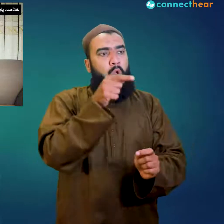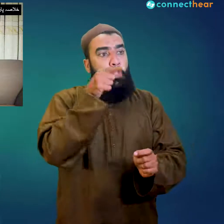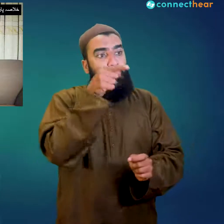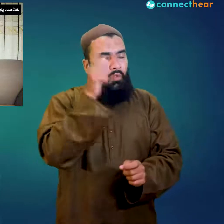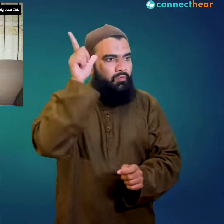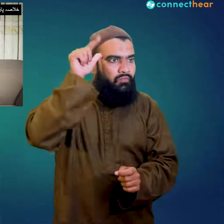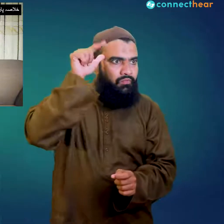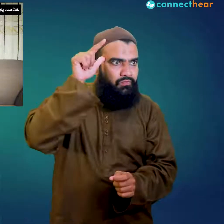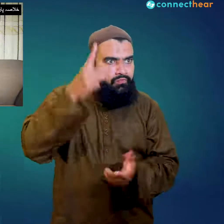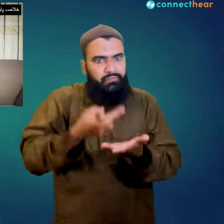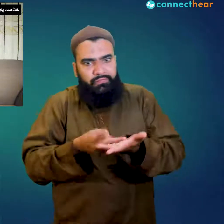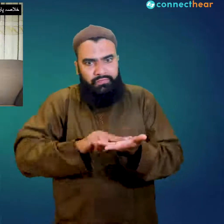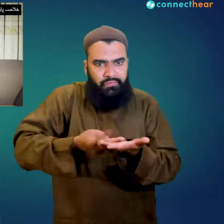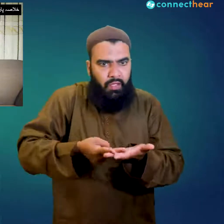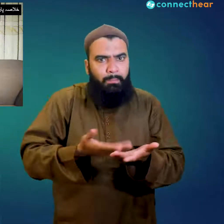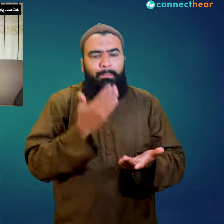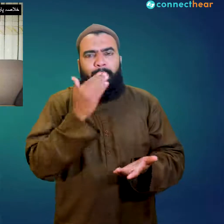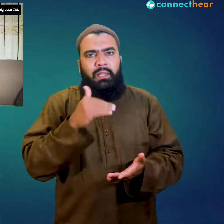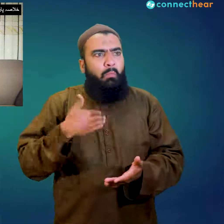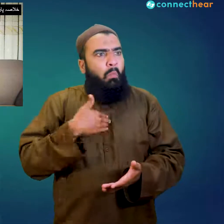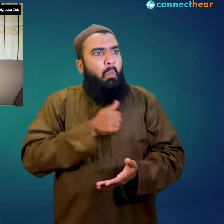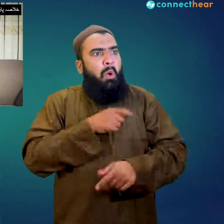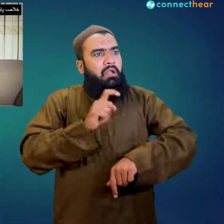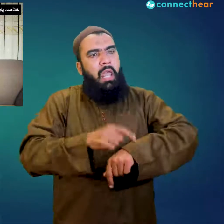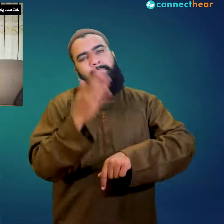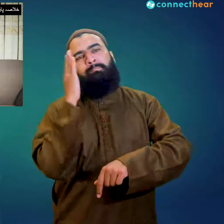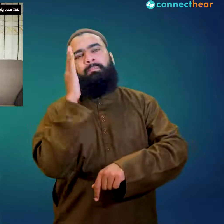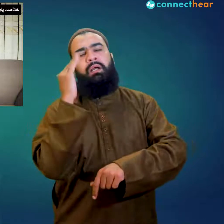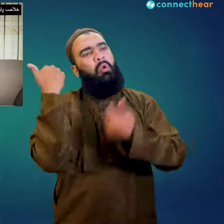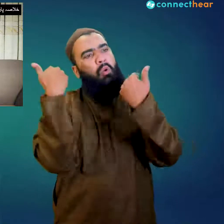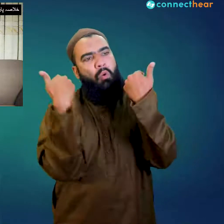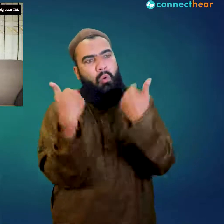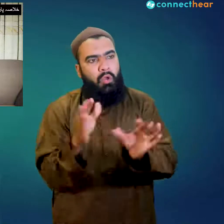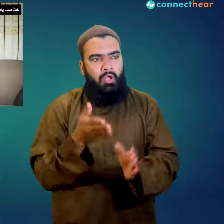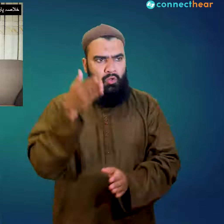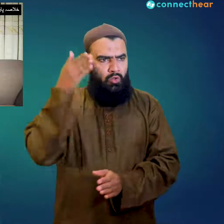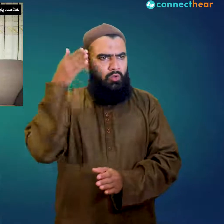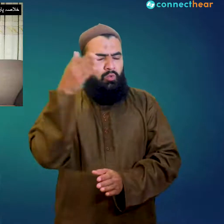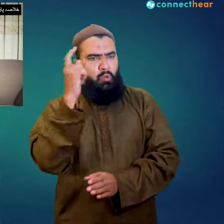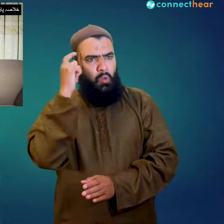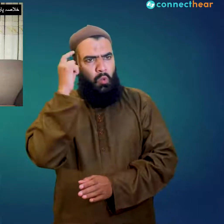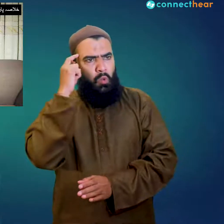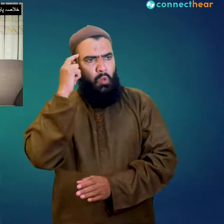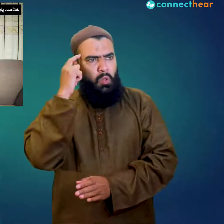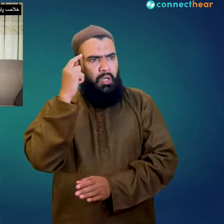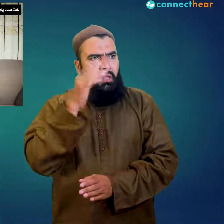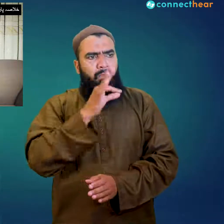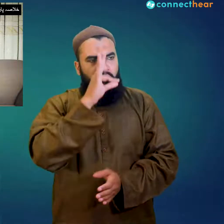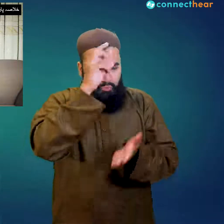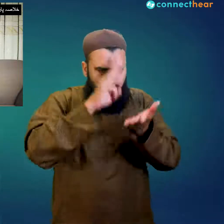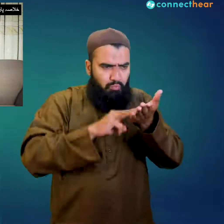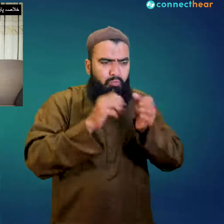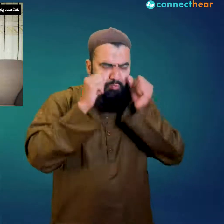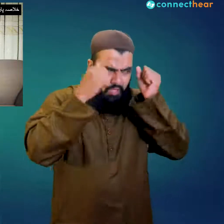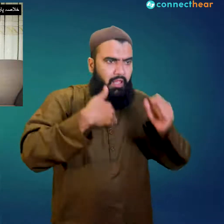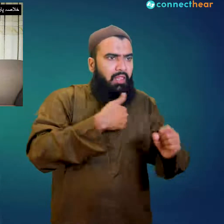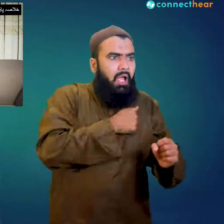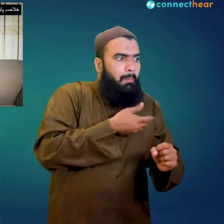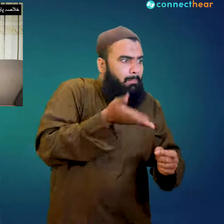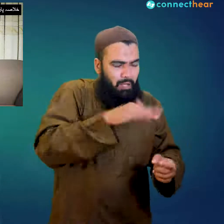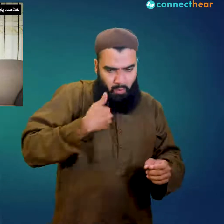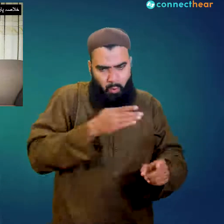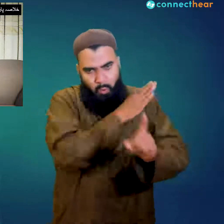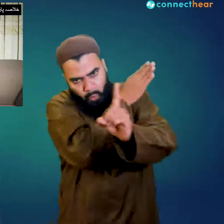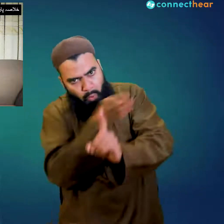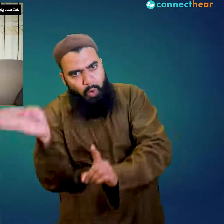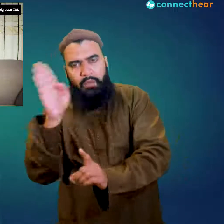ہو سکتی۔ تو اس لیے اہل ایمان کو اس حوالے سے فرمایا گیا کہ وہ اپنے دین پر ثابت قدم